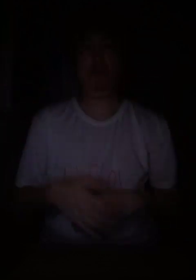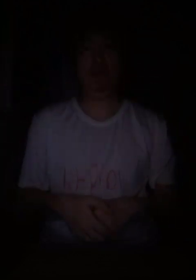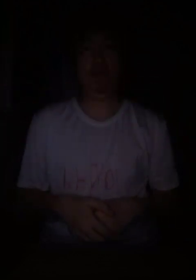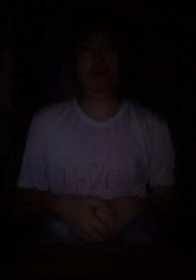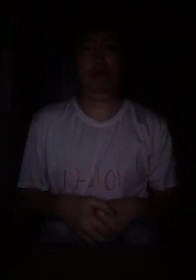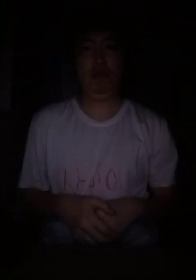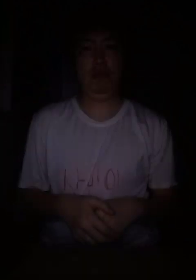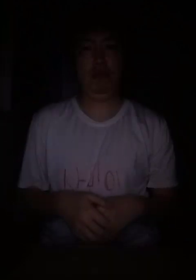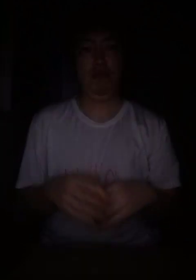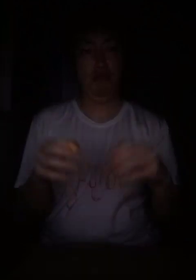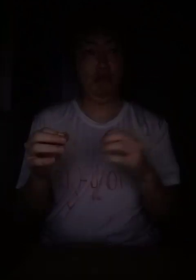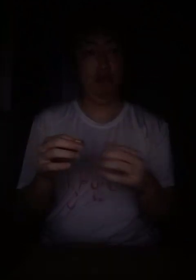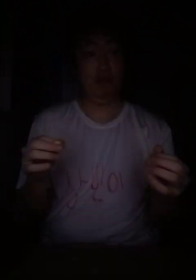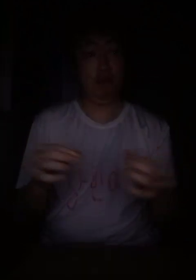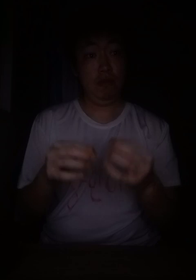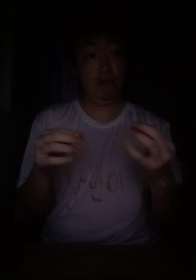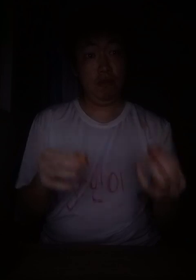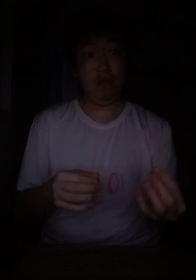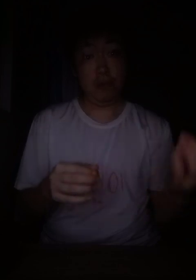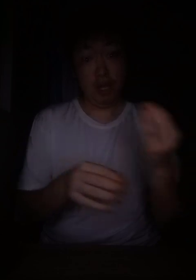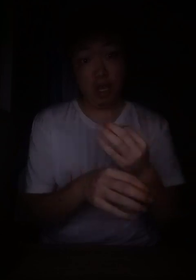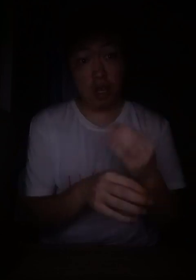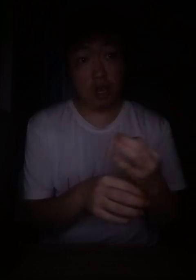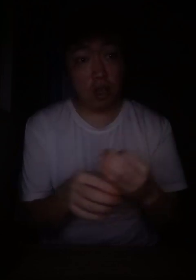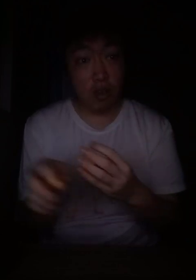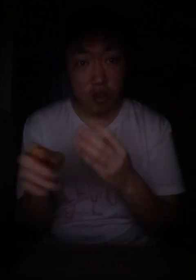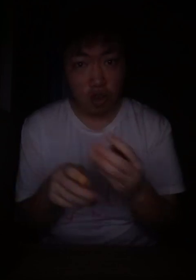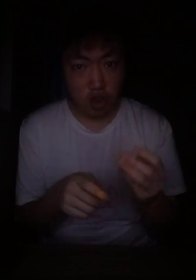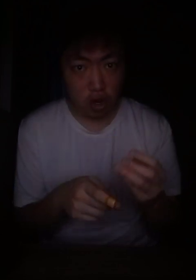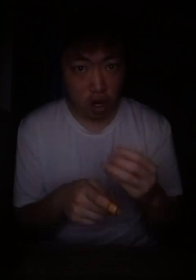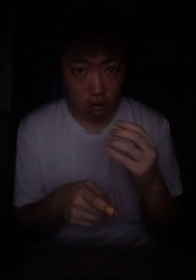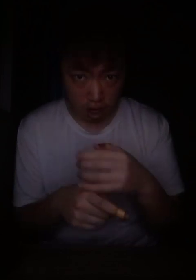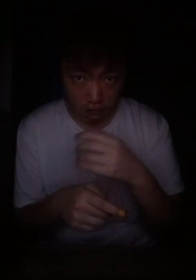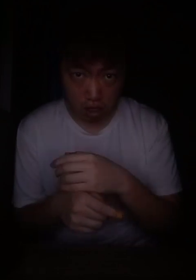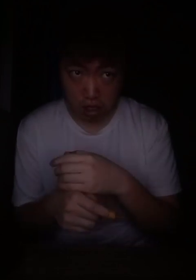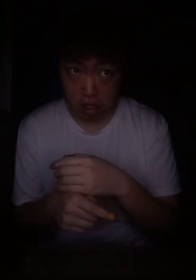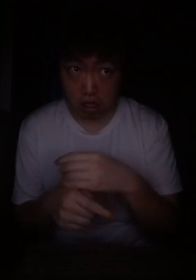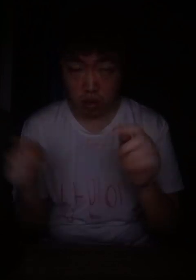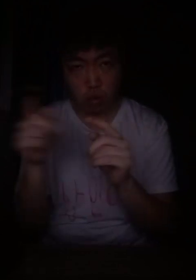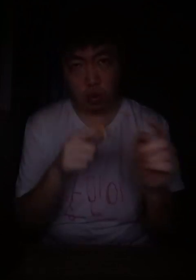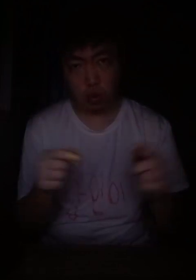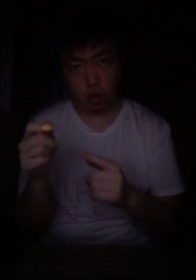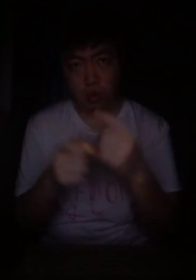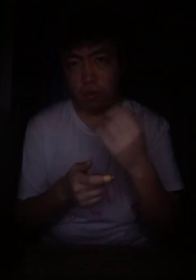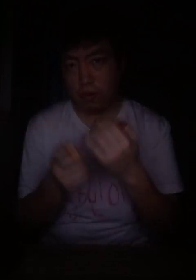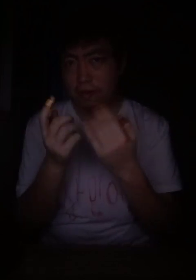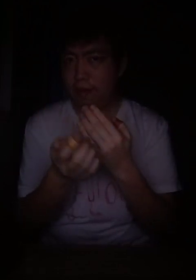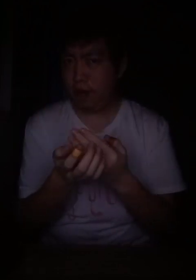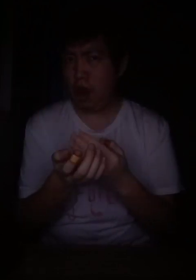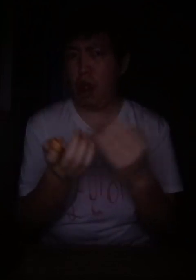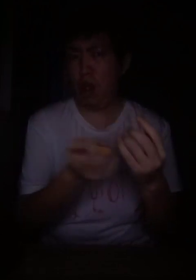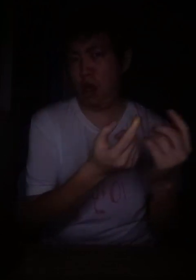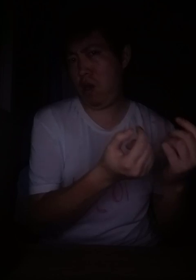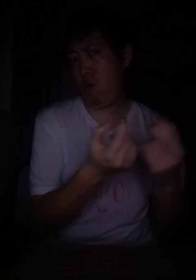보일러실 붕괴됐다고 해서 연락받고 지금 일일이 대피를 시키고 저희 집 배수로 나오는 입구도